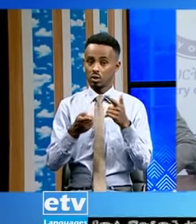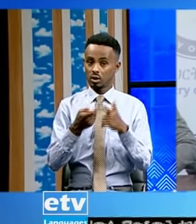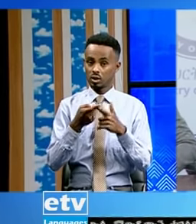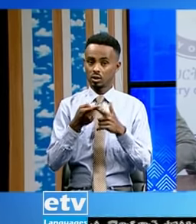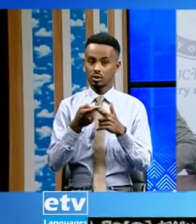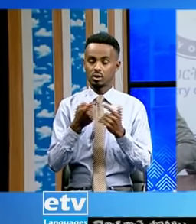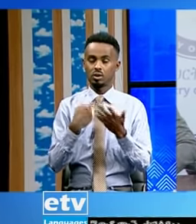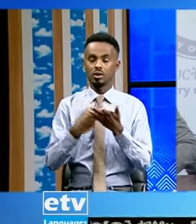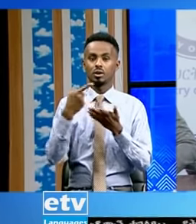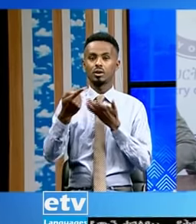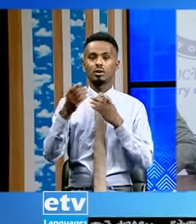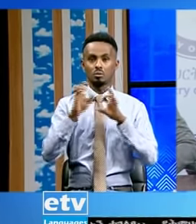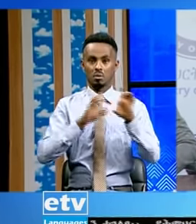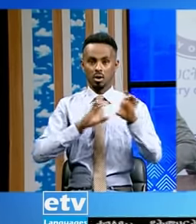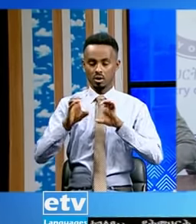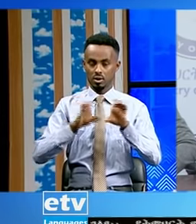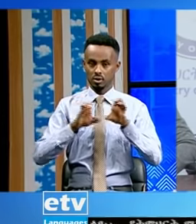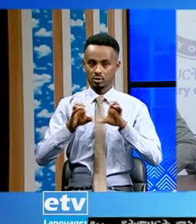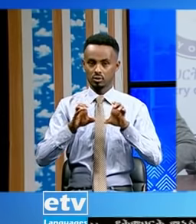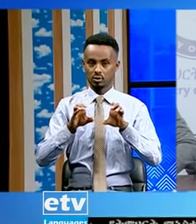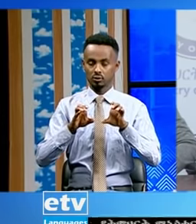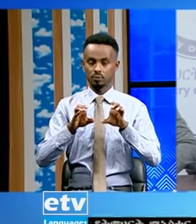ሁለተኛ ይህን በማድረግ